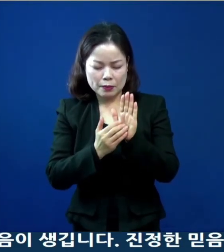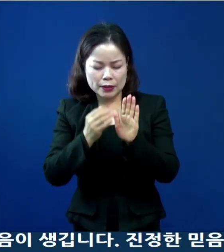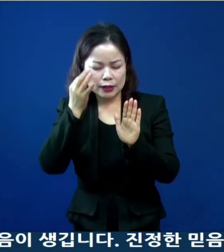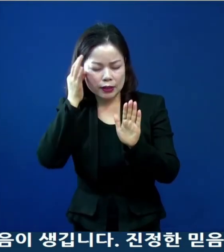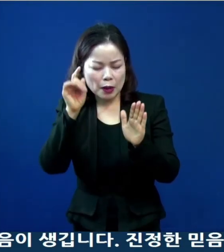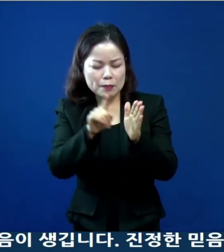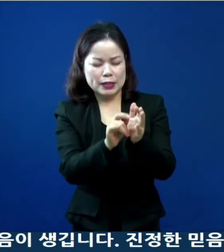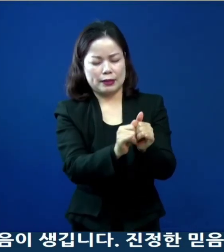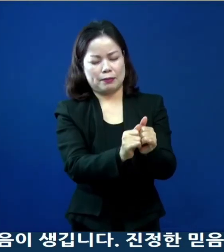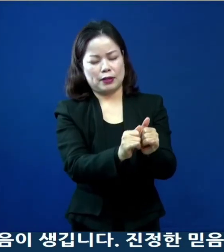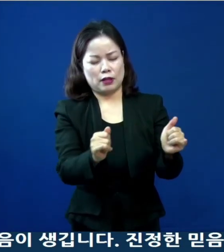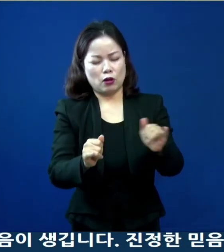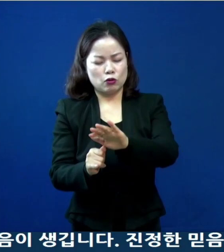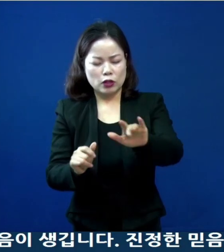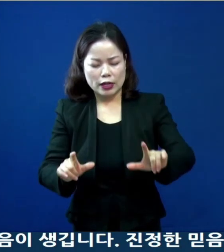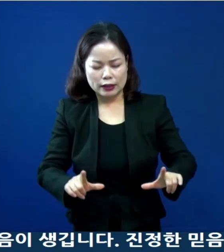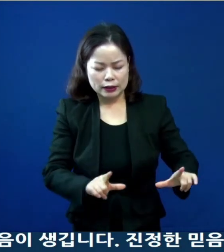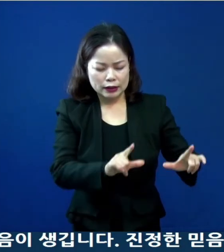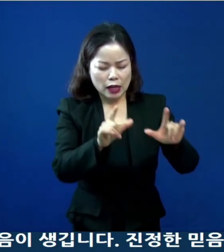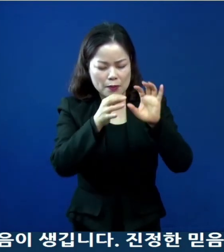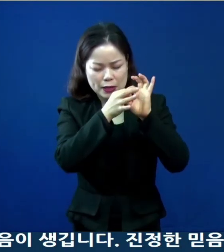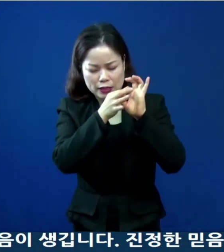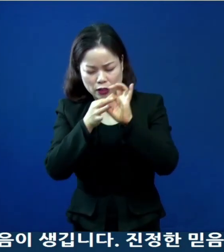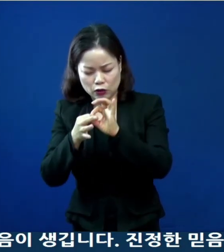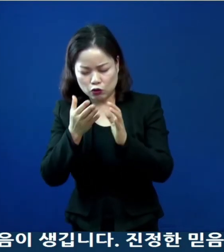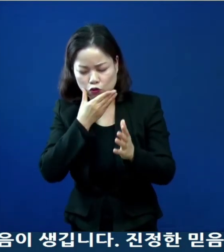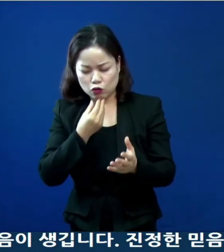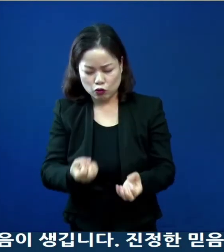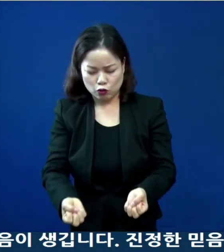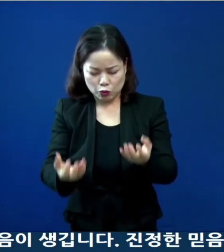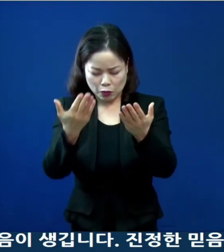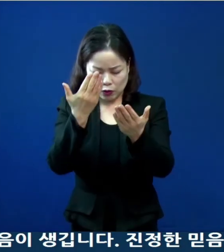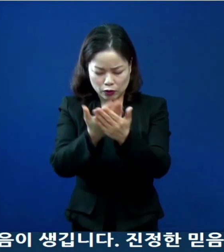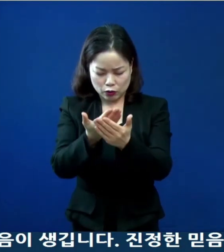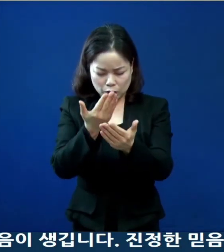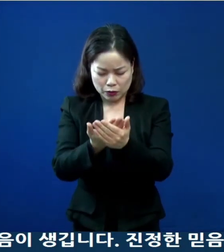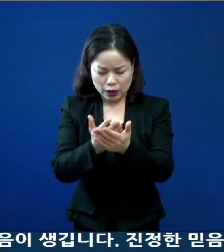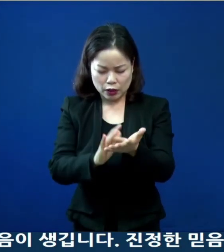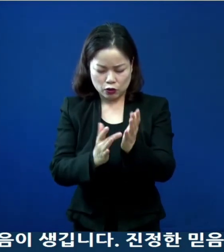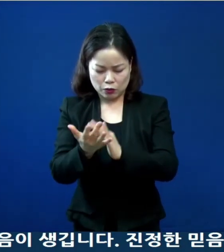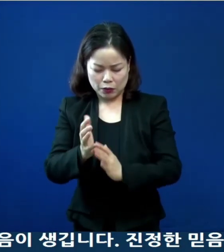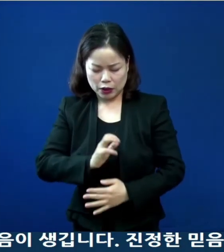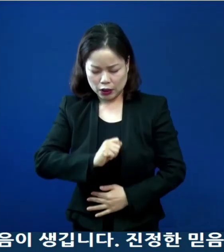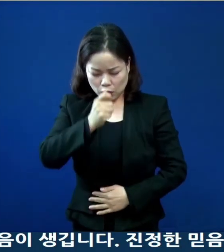믿음 있는 자로 우리들의 삶이 이어지기를 축복하여 주시옵소서.